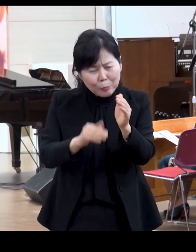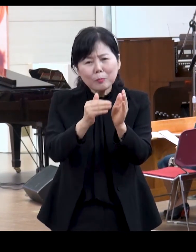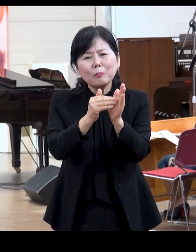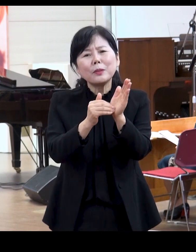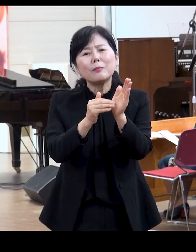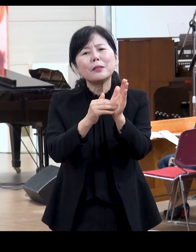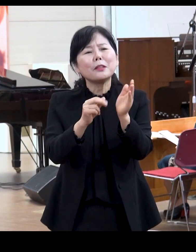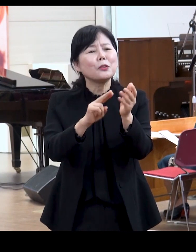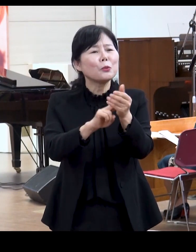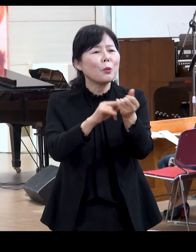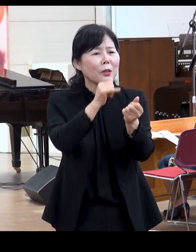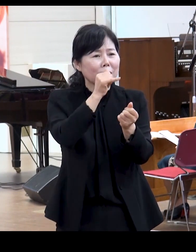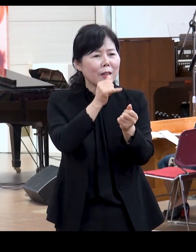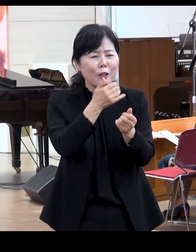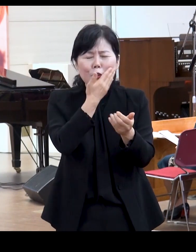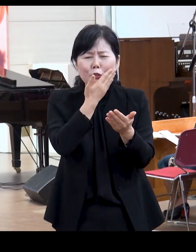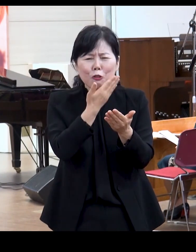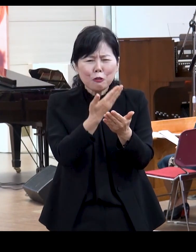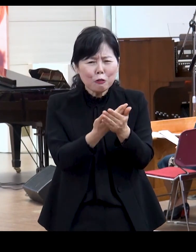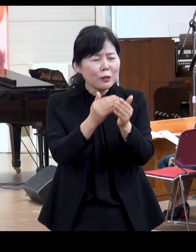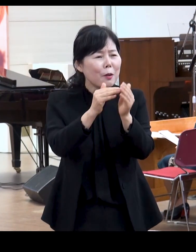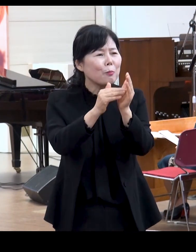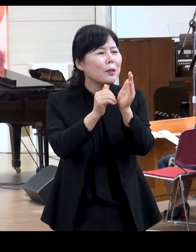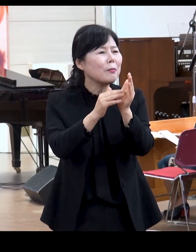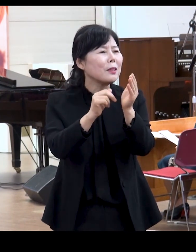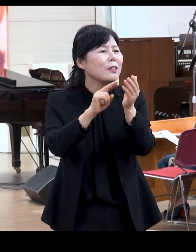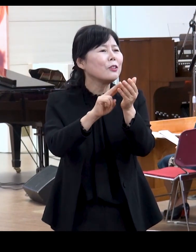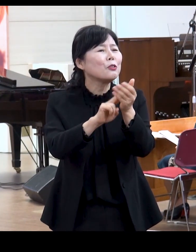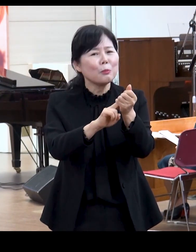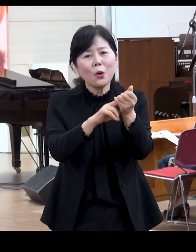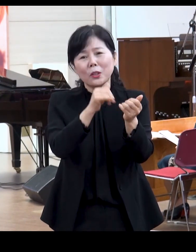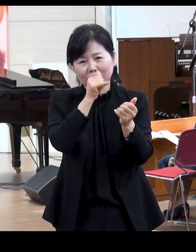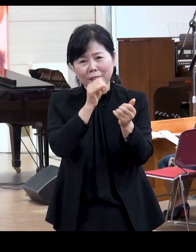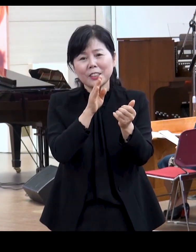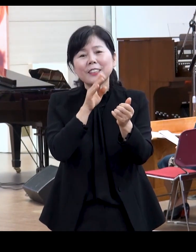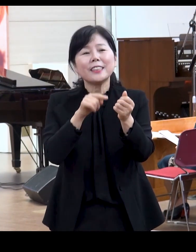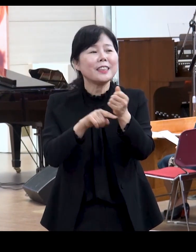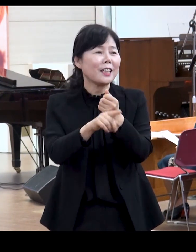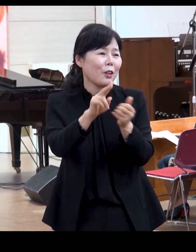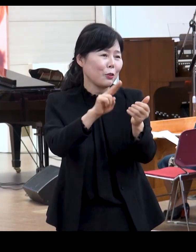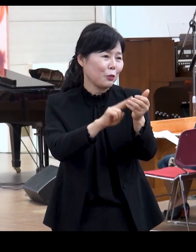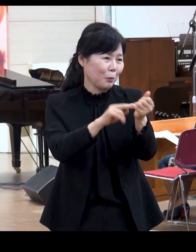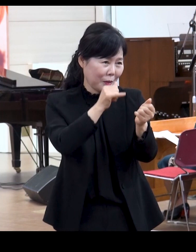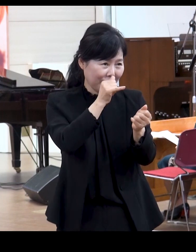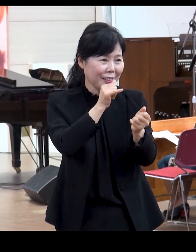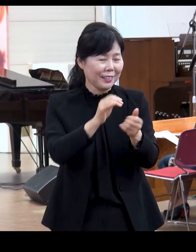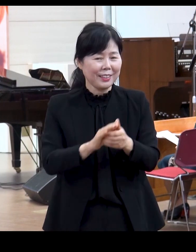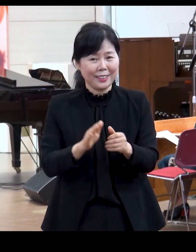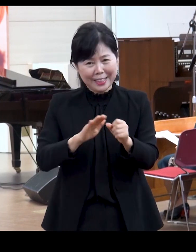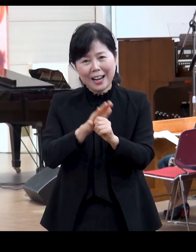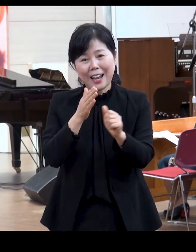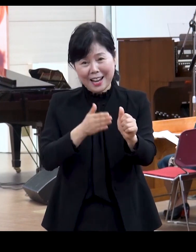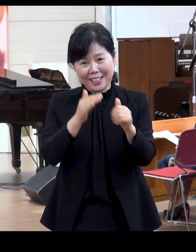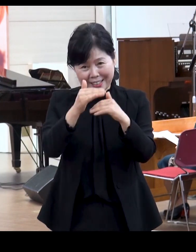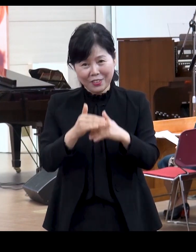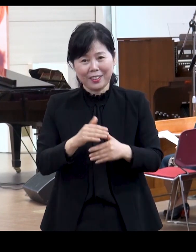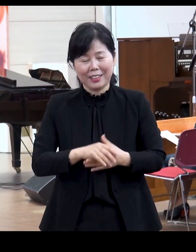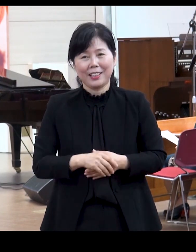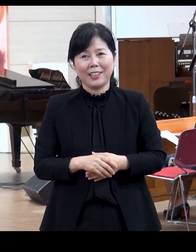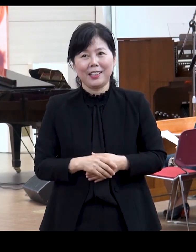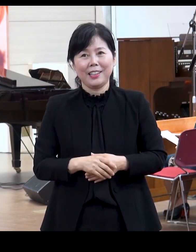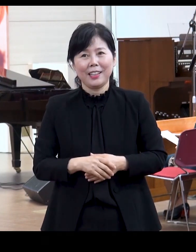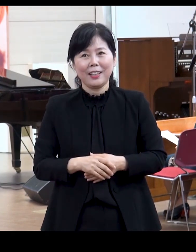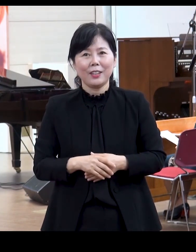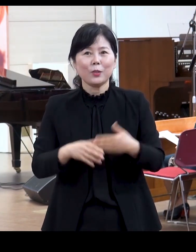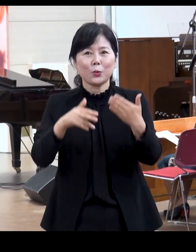같아요. 굉장히 중요한 비밀을, 진리를 담아놓고 있다, 그 말입니다. 이것을 우리가 볼 필요가 있는 거죠. 우리 먼저